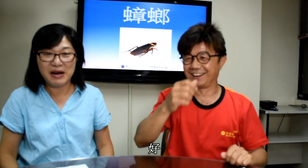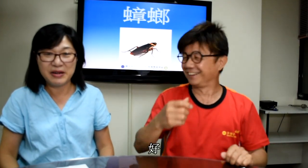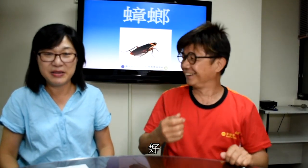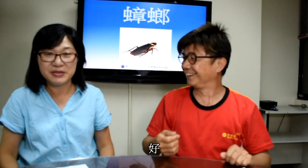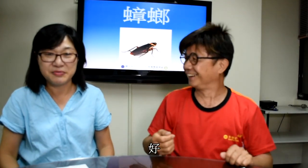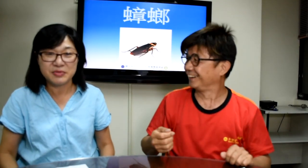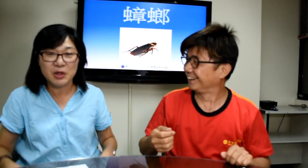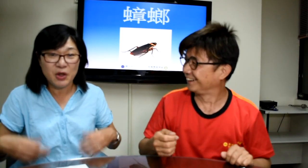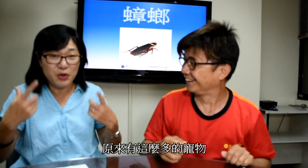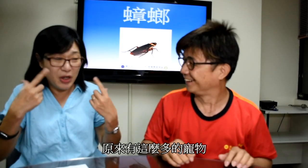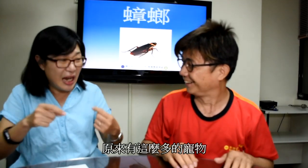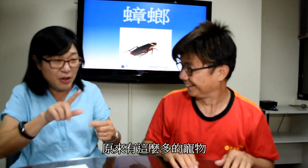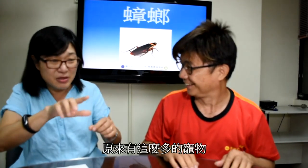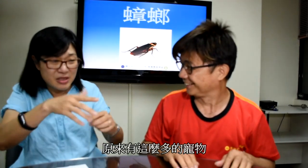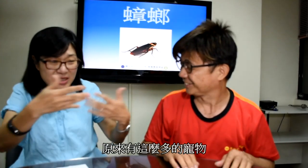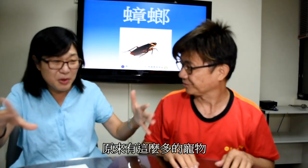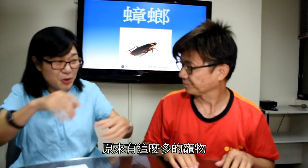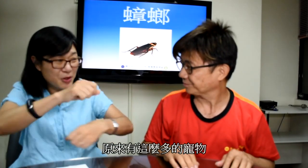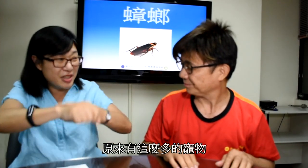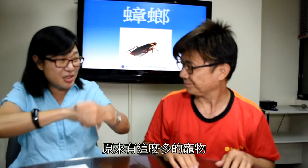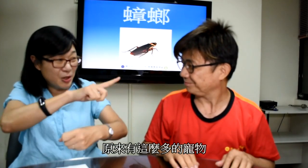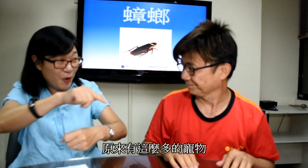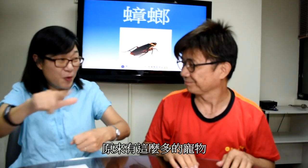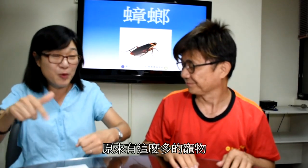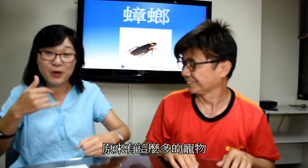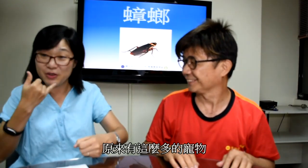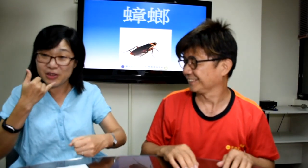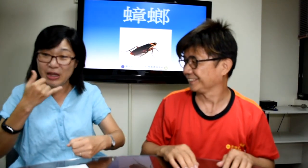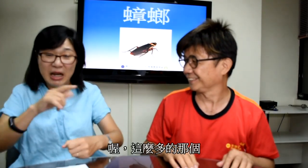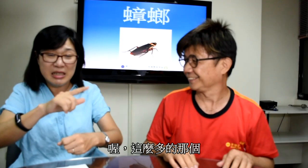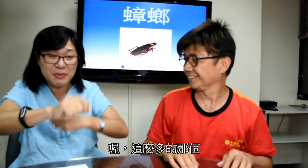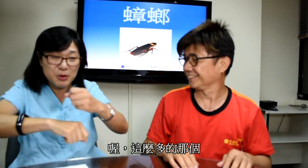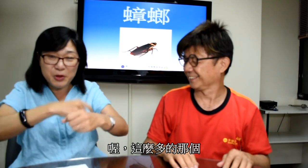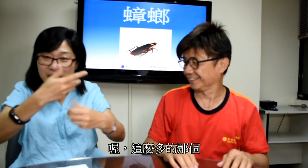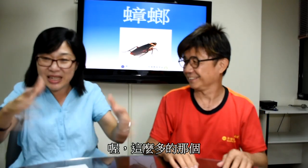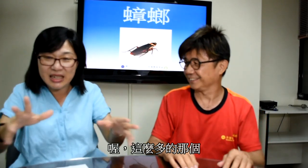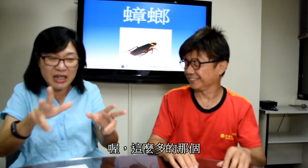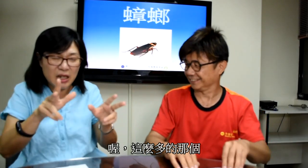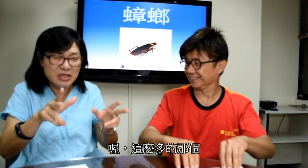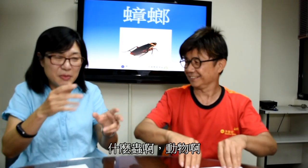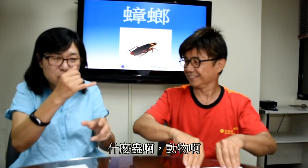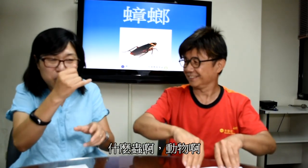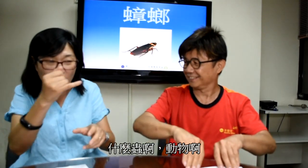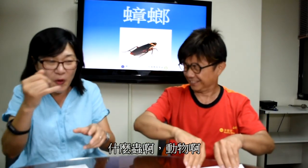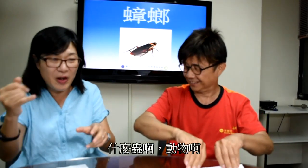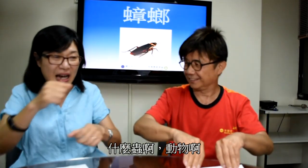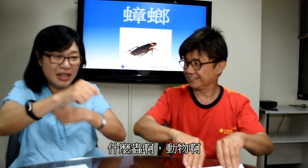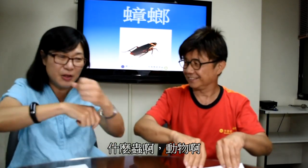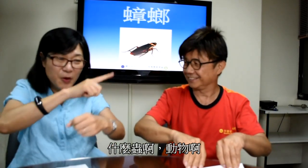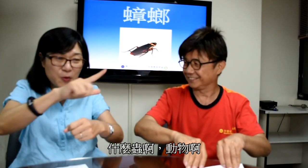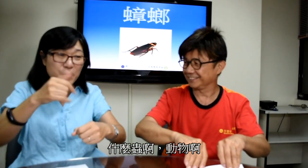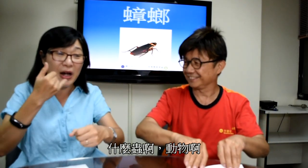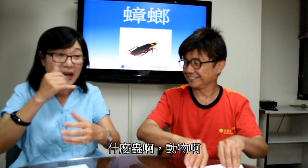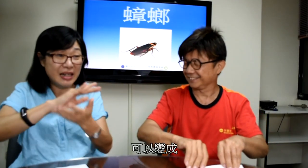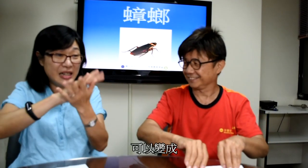好，原来有这么多的宠物啊，这么多的那个什么虫啊、动物啊，可以